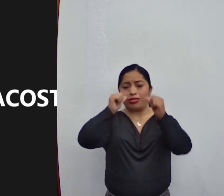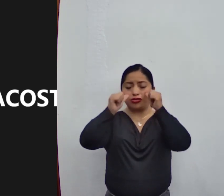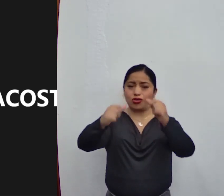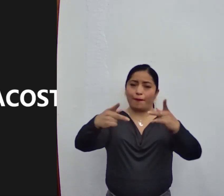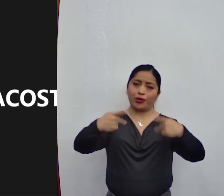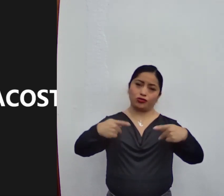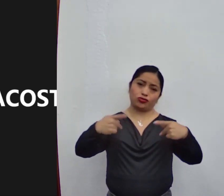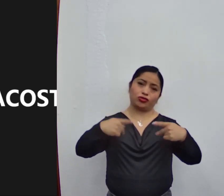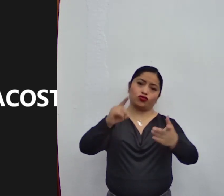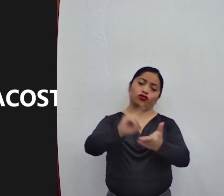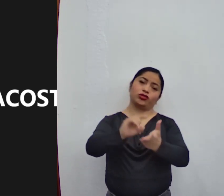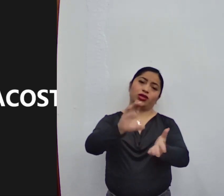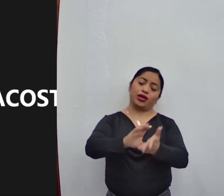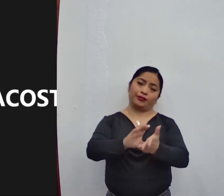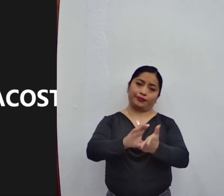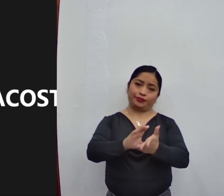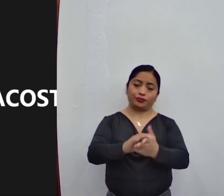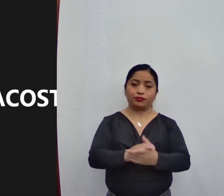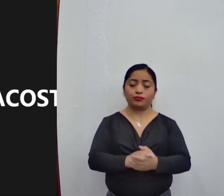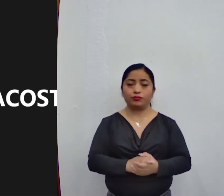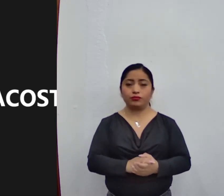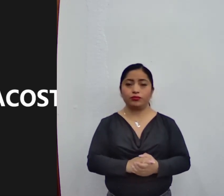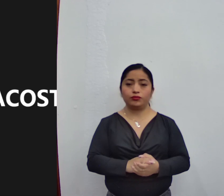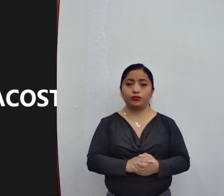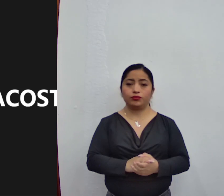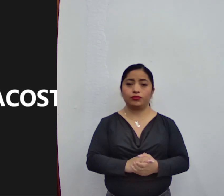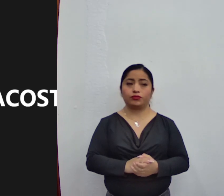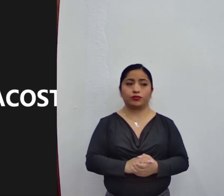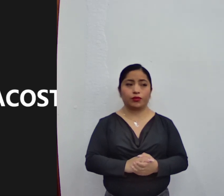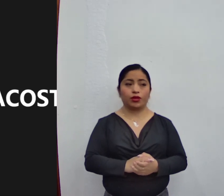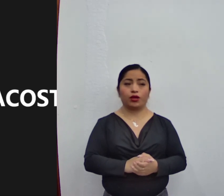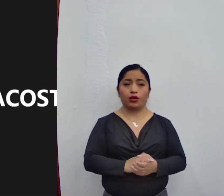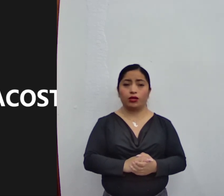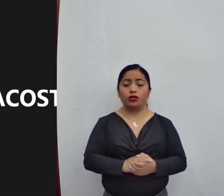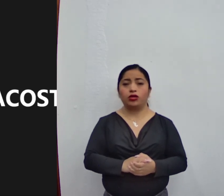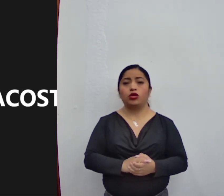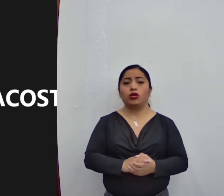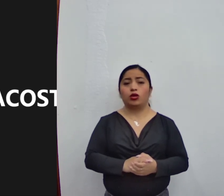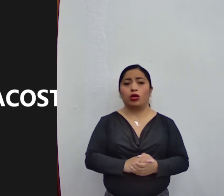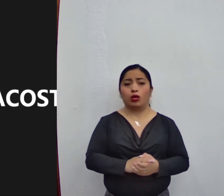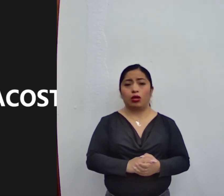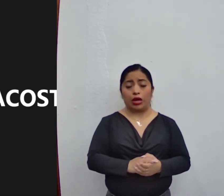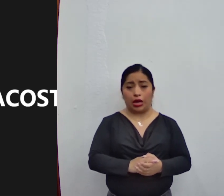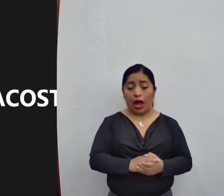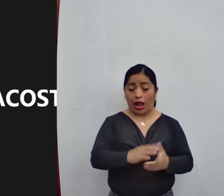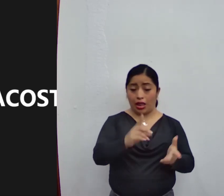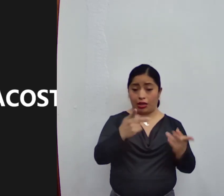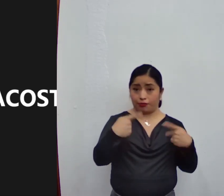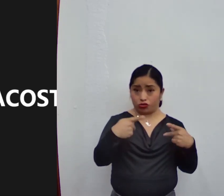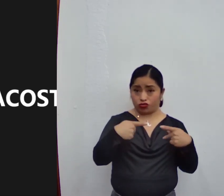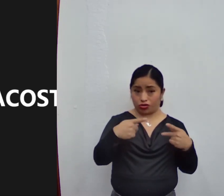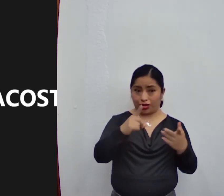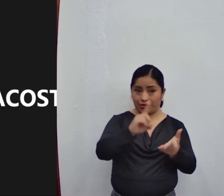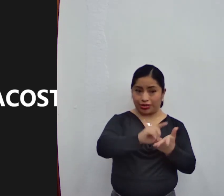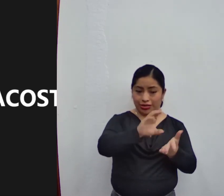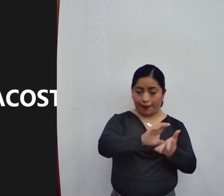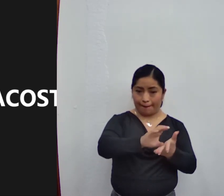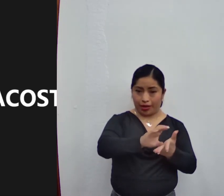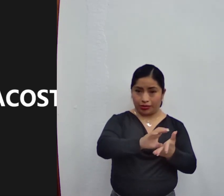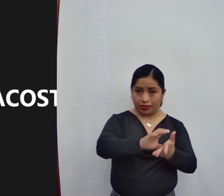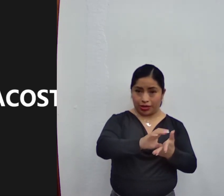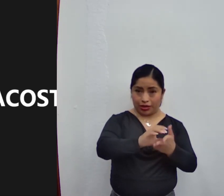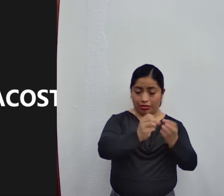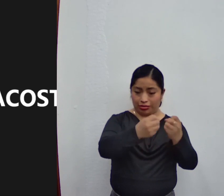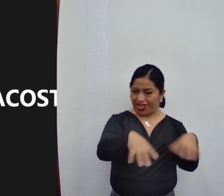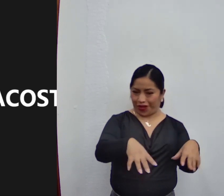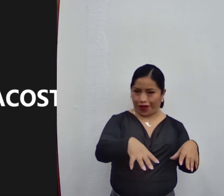discapacidad, porque bien lo dice nuestro lema, nada sobre nosotros y nosotros. Entonces,